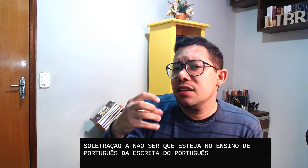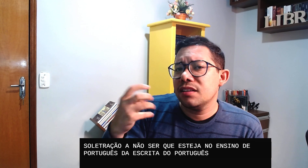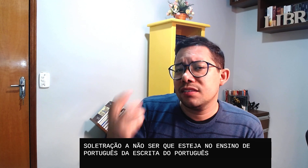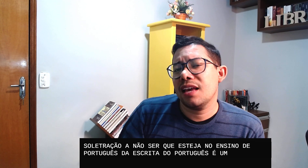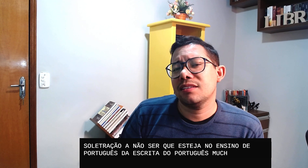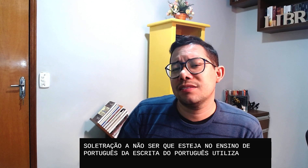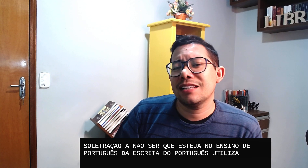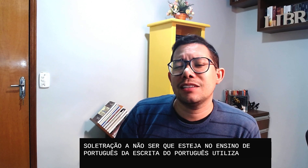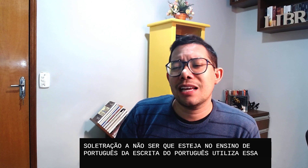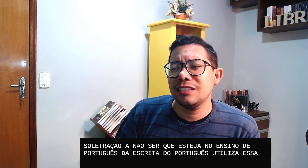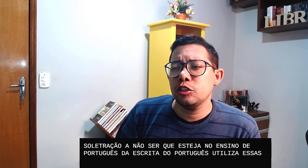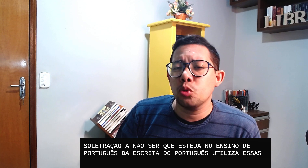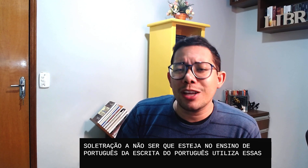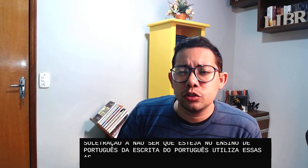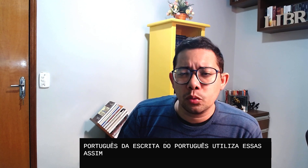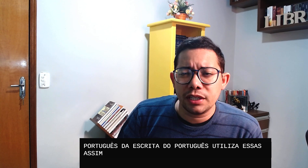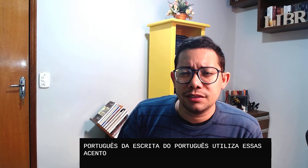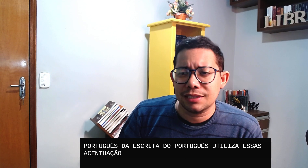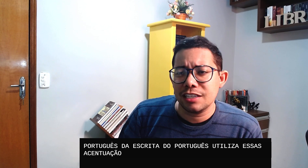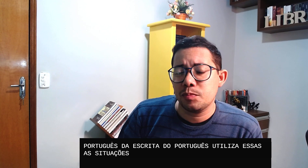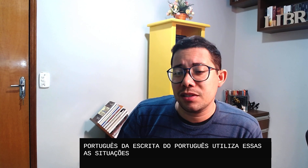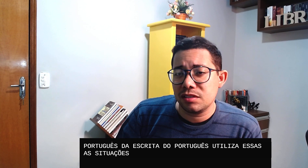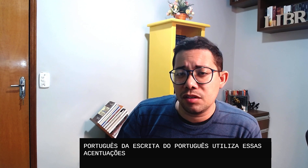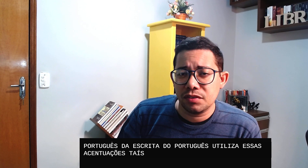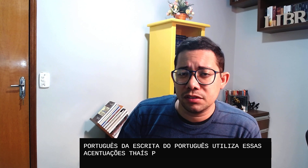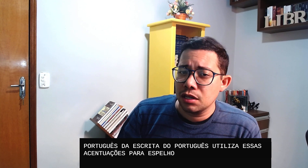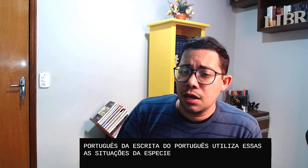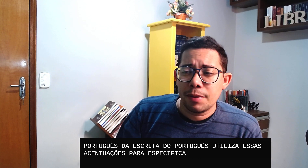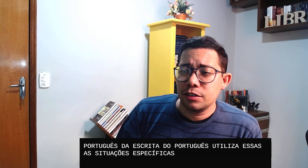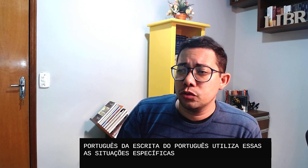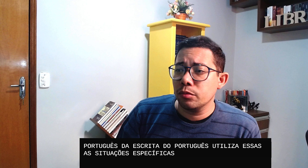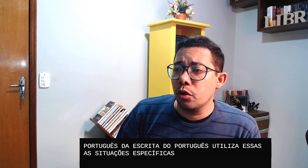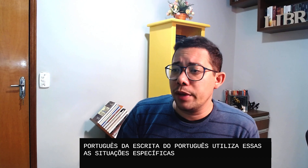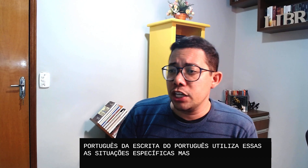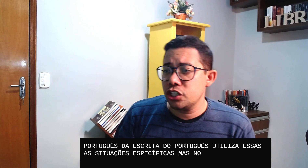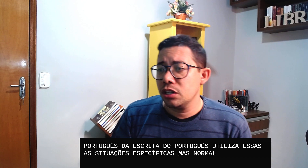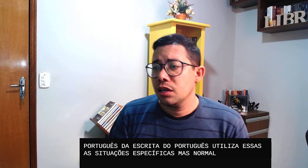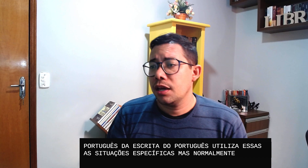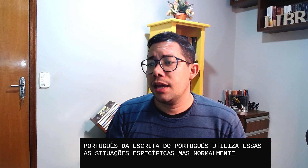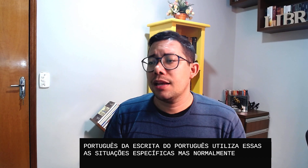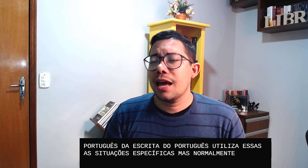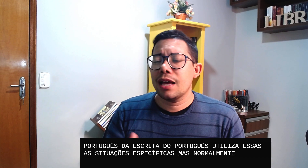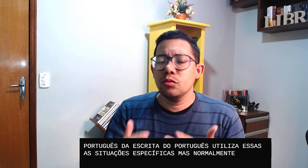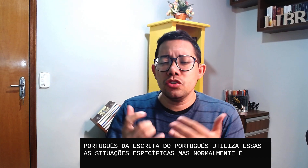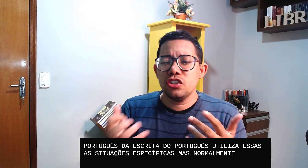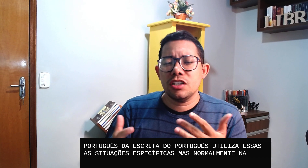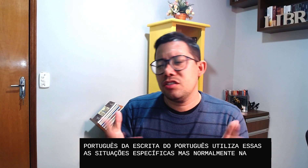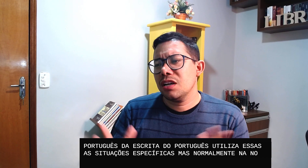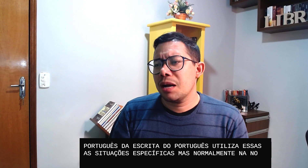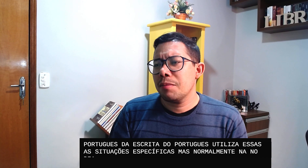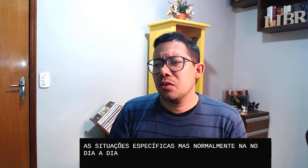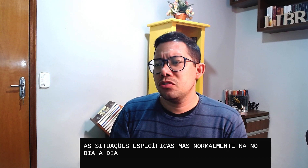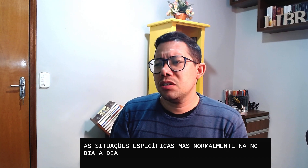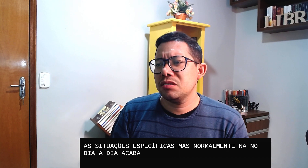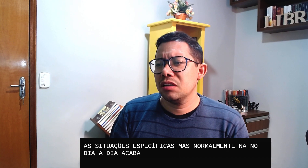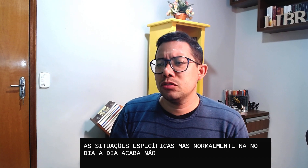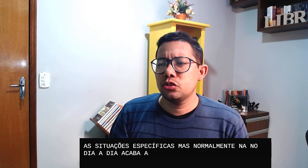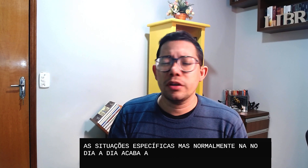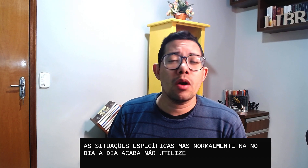utiliza essas acentuações, tá? Específicas. Mas, normalmente, no dia a dia, acabarão utilizando só em